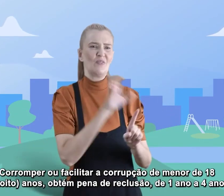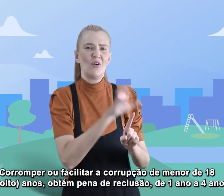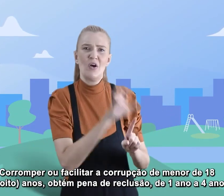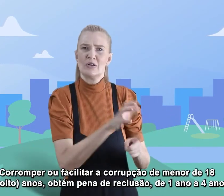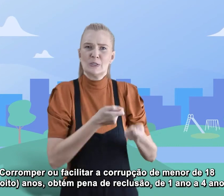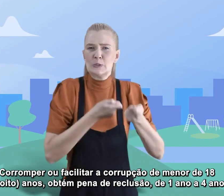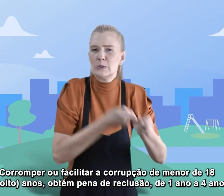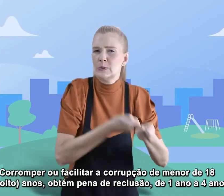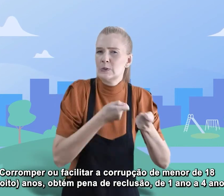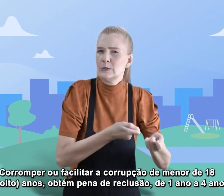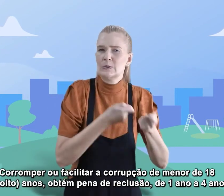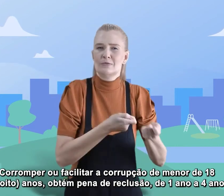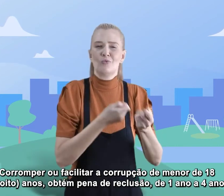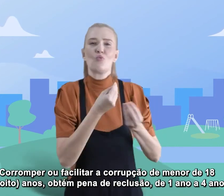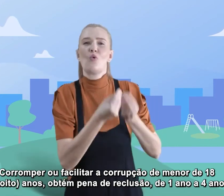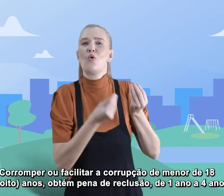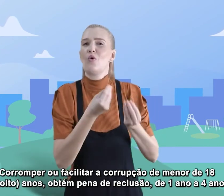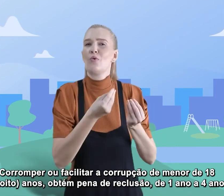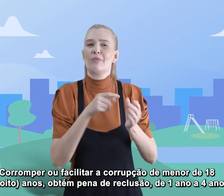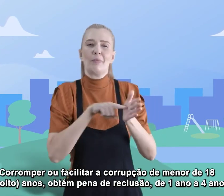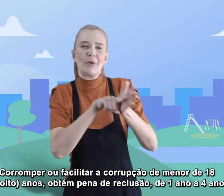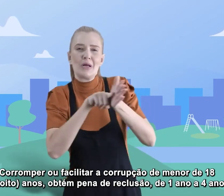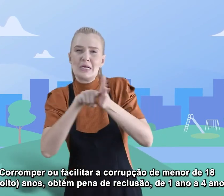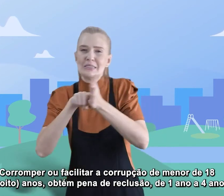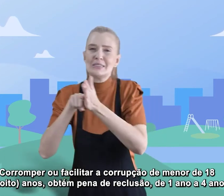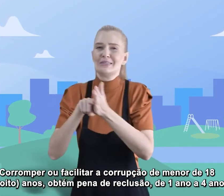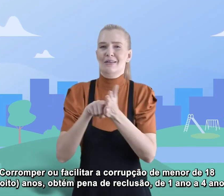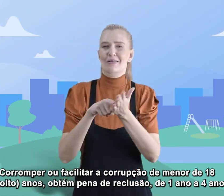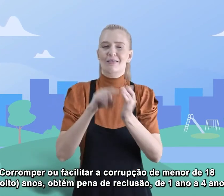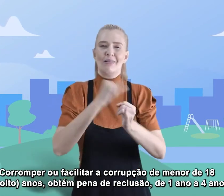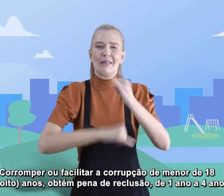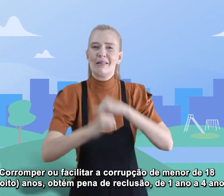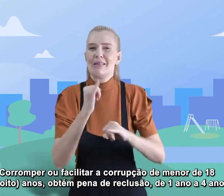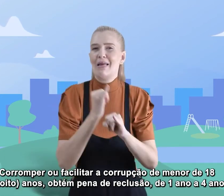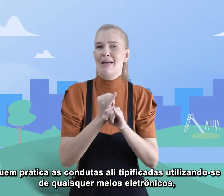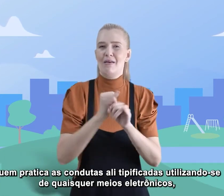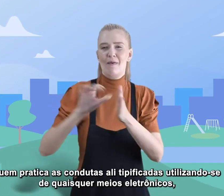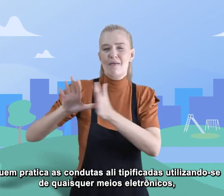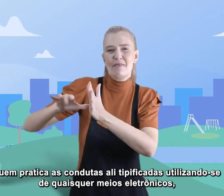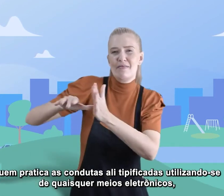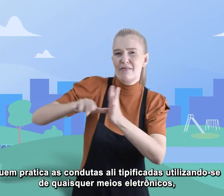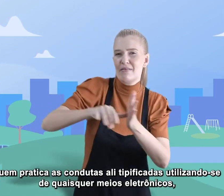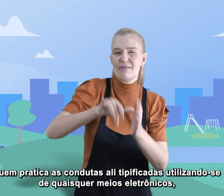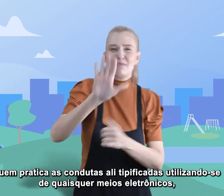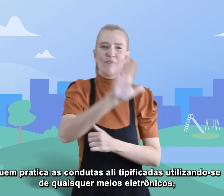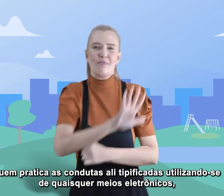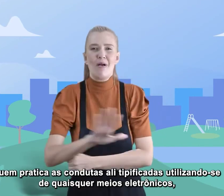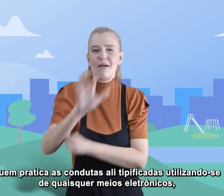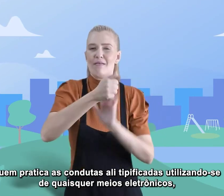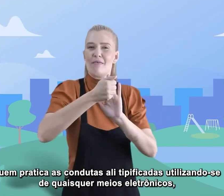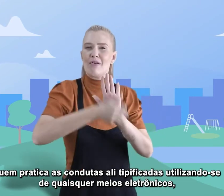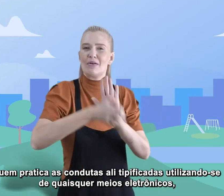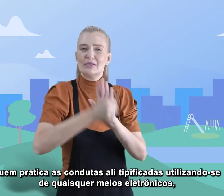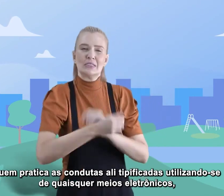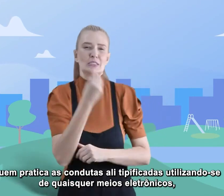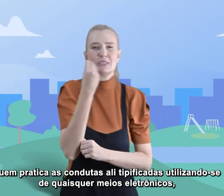obtém pena de reclusão de 1 ano a 4 anos. Quem pratica as condutas ali